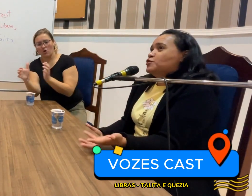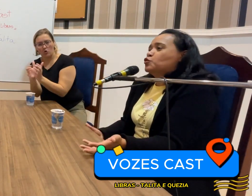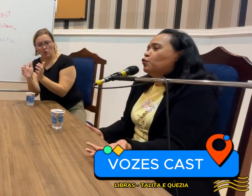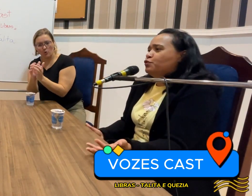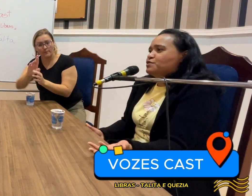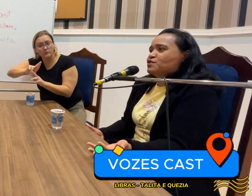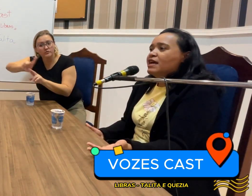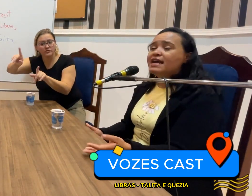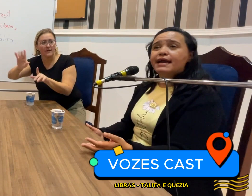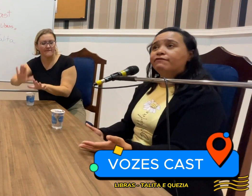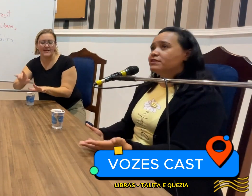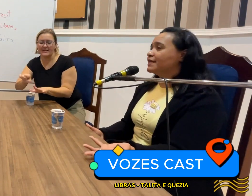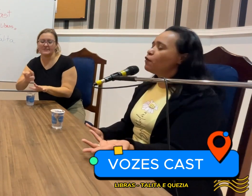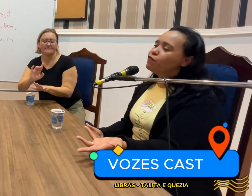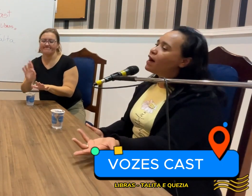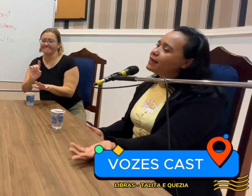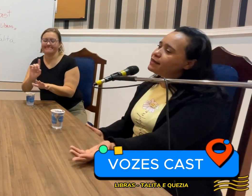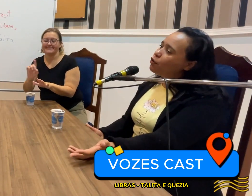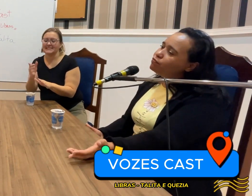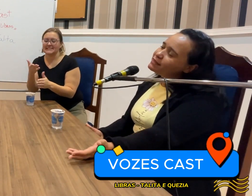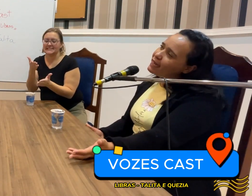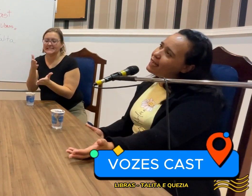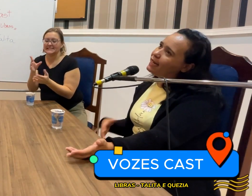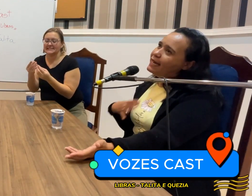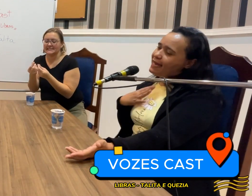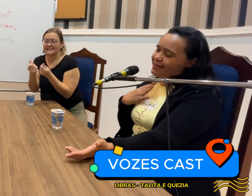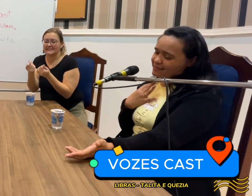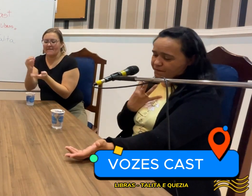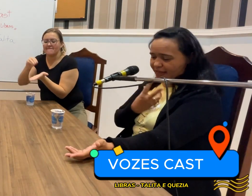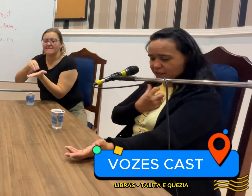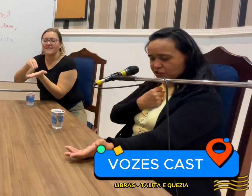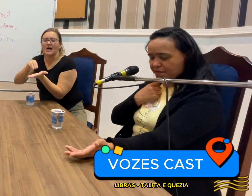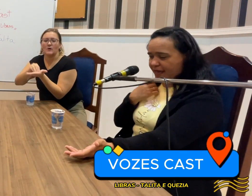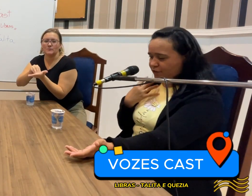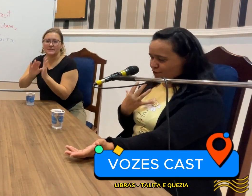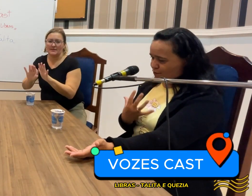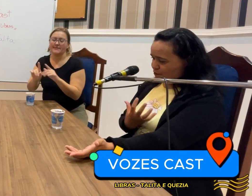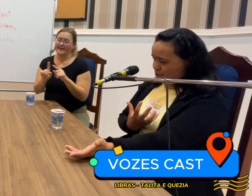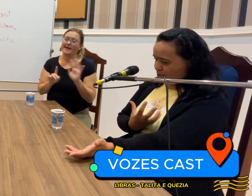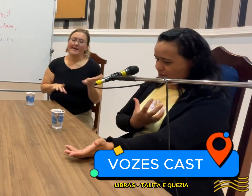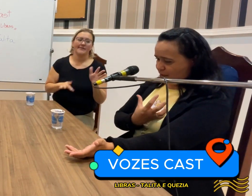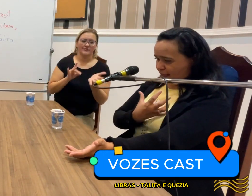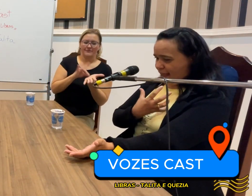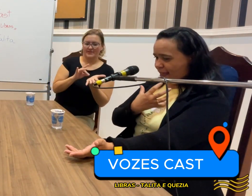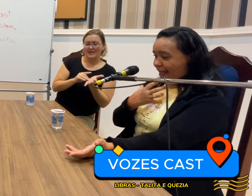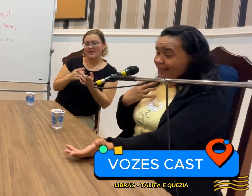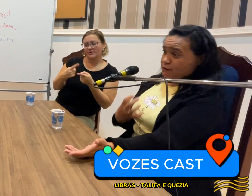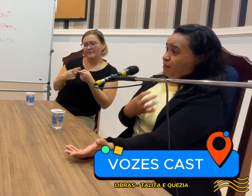de Jesus, você não vai encontrar esse preenchimento